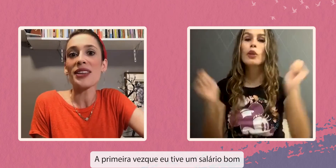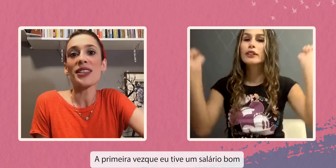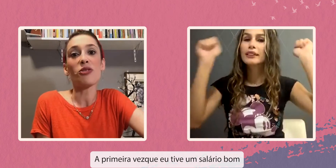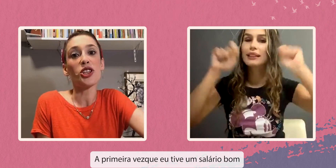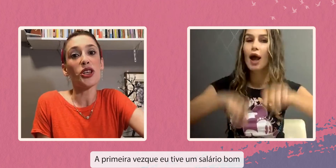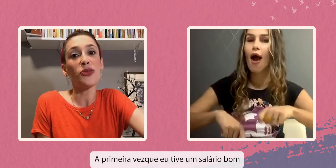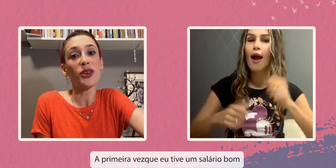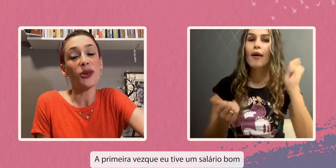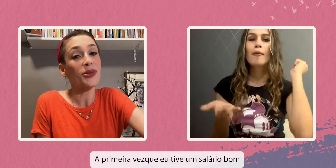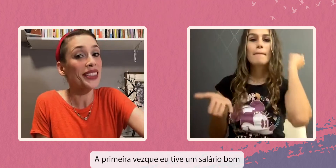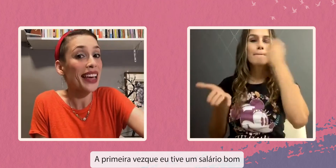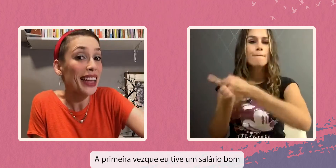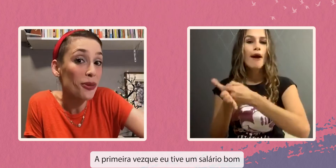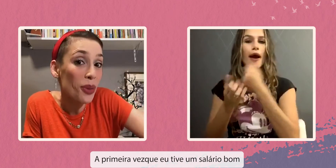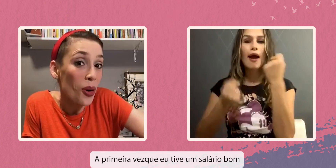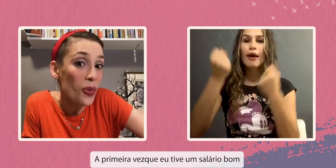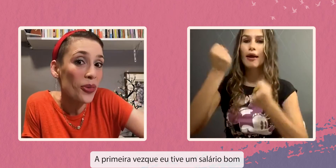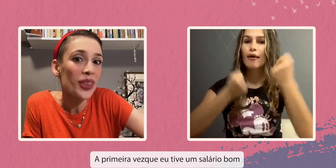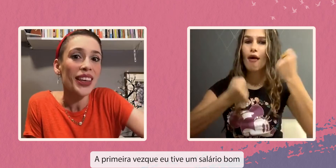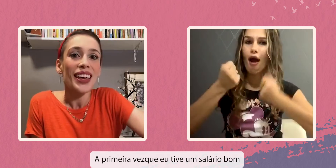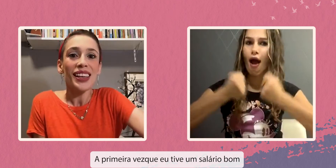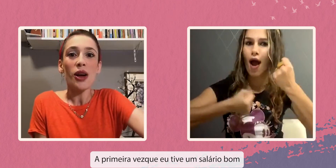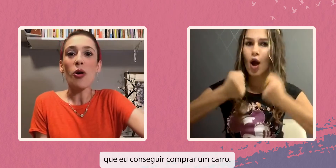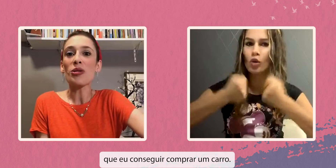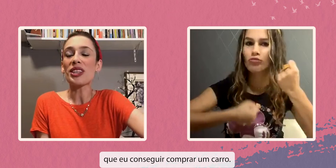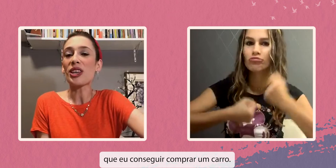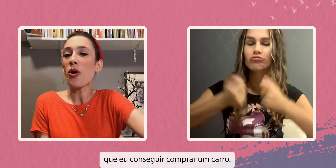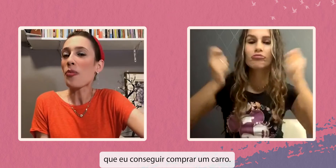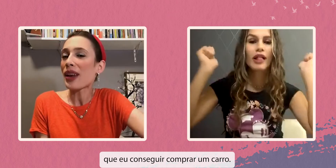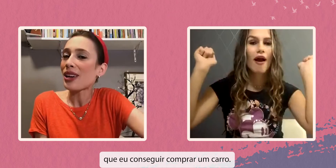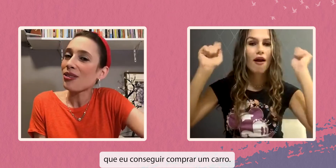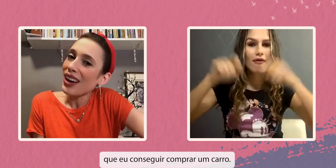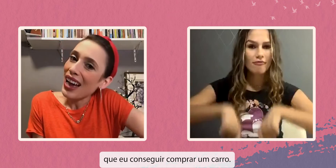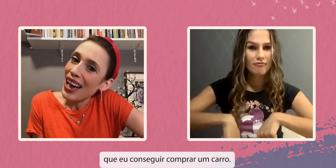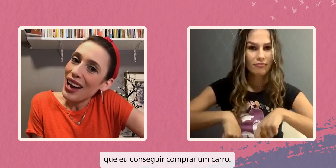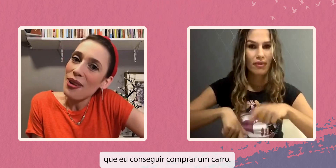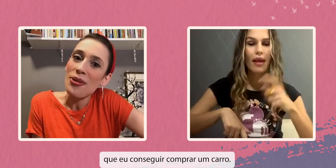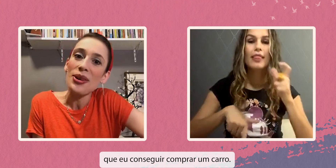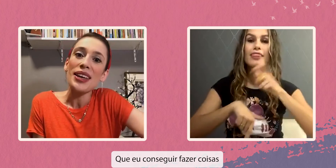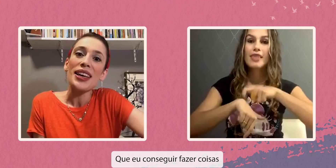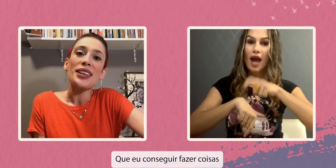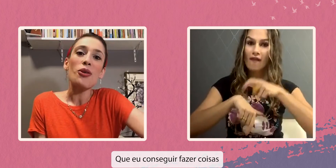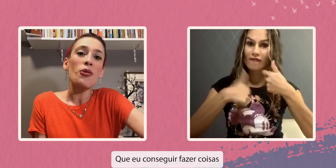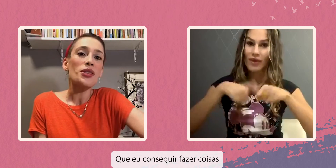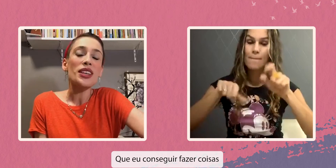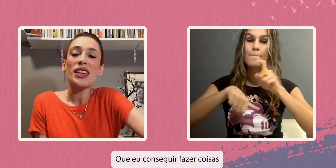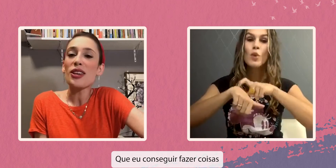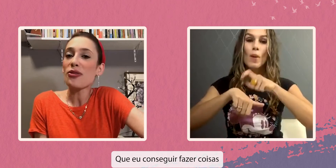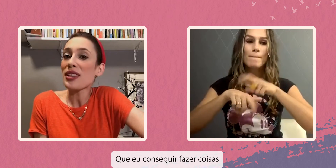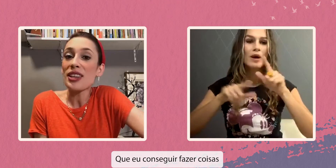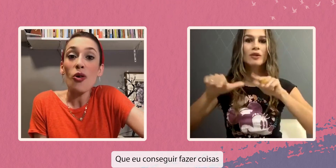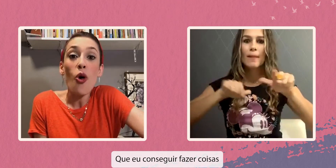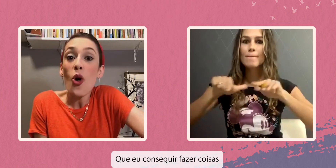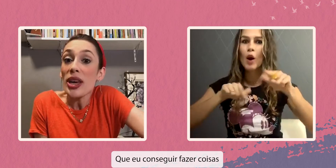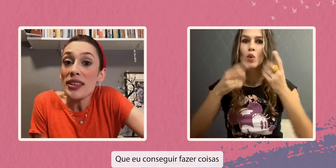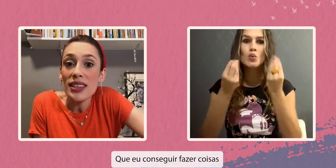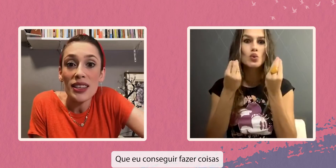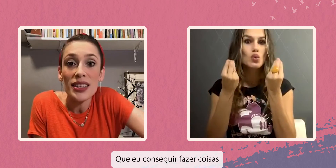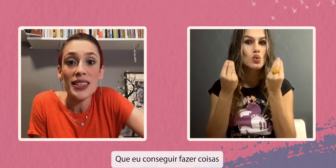Primeira vez que eu tive um salário bom, eu consegui comprar um carro, que eu consegui